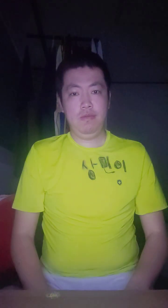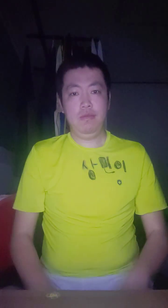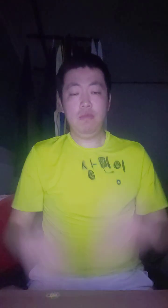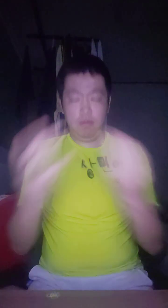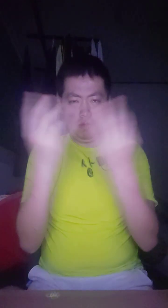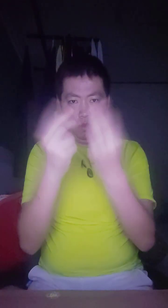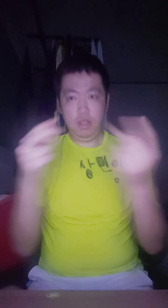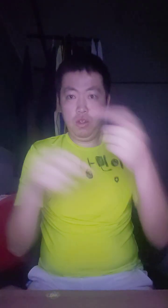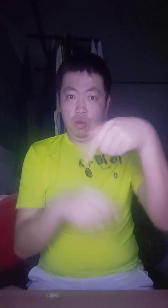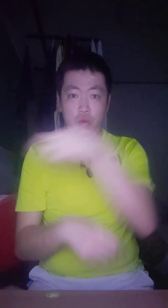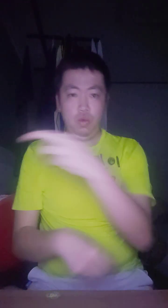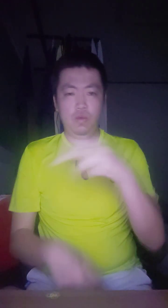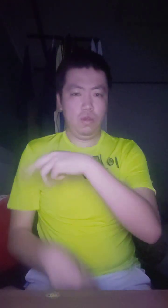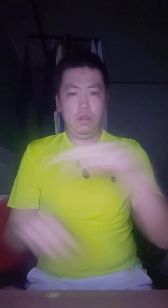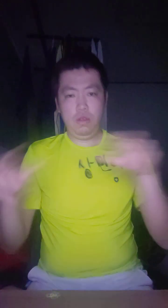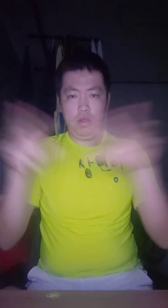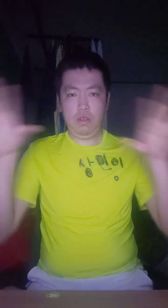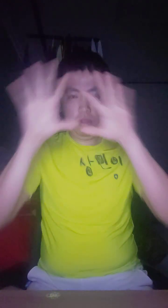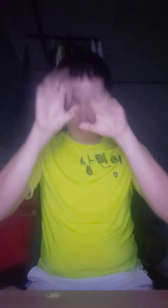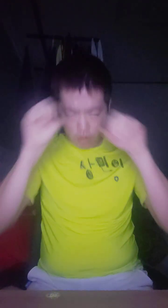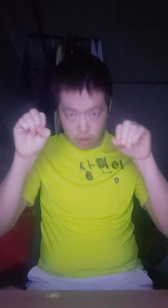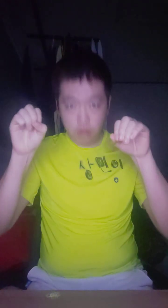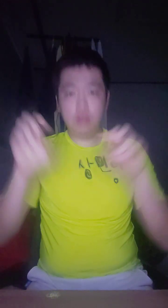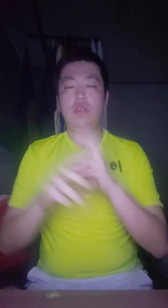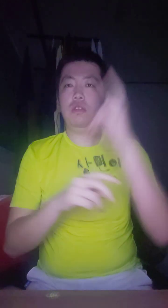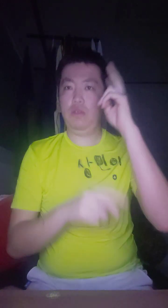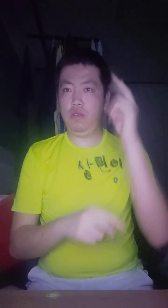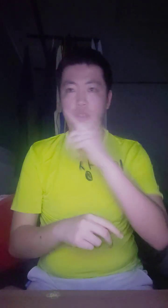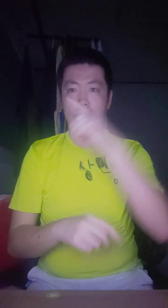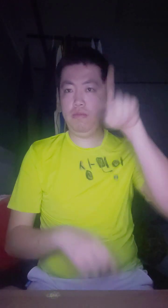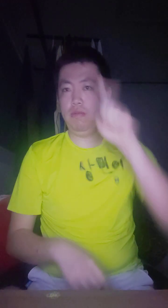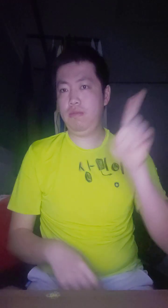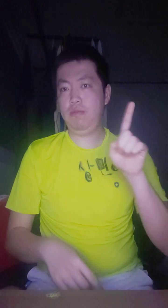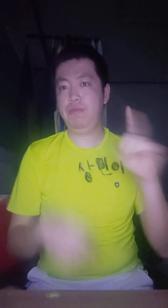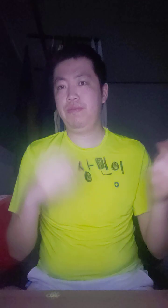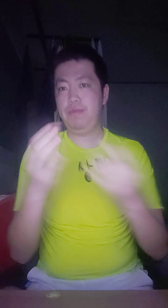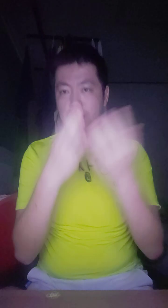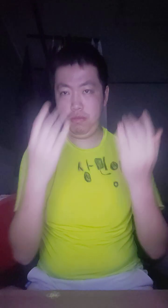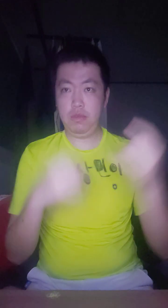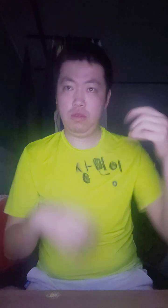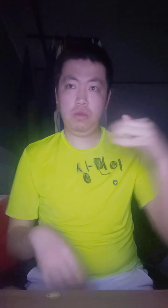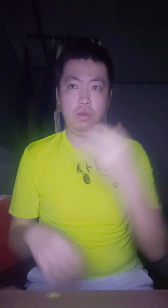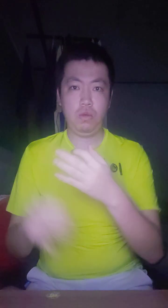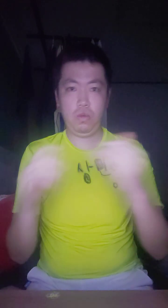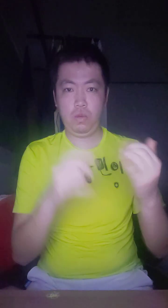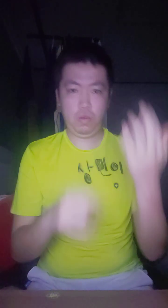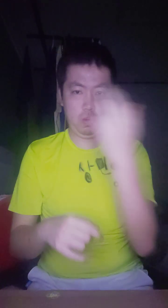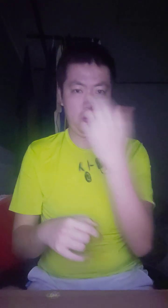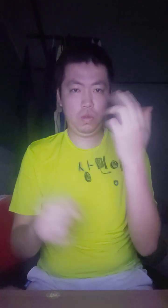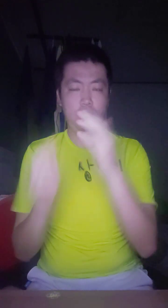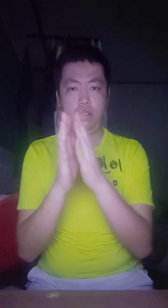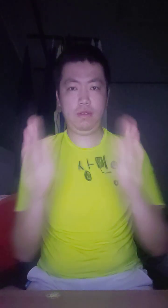어제 서울과 경기 일부 지역에서 발생한 정전의 원인이 뭔지 한국전력이 오늘 본격적인 조사에